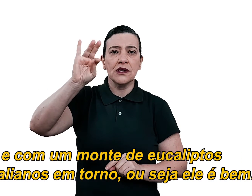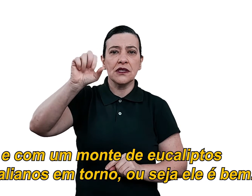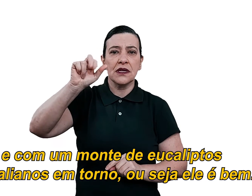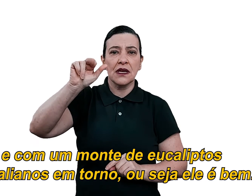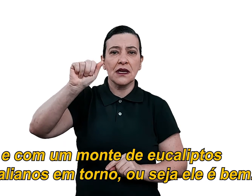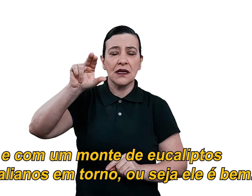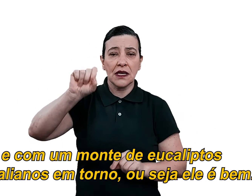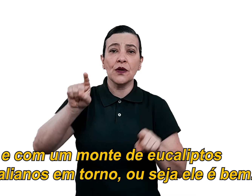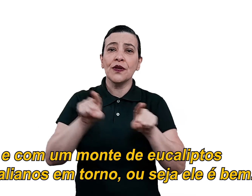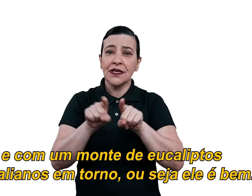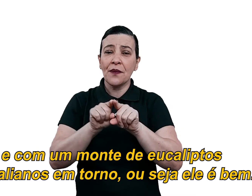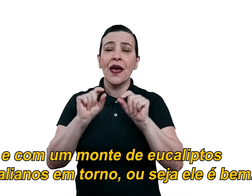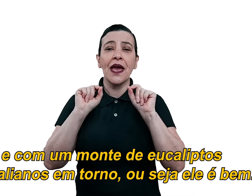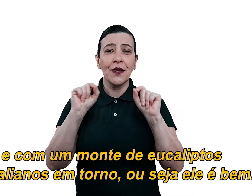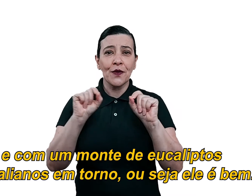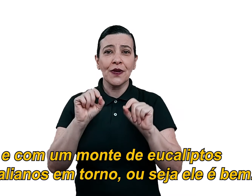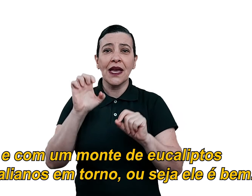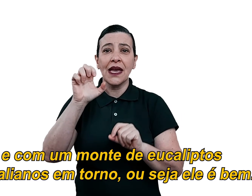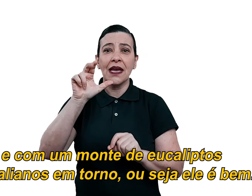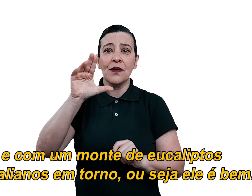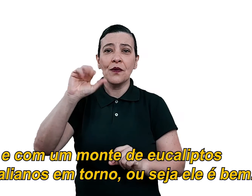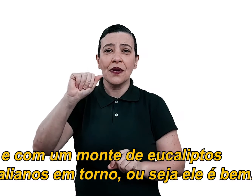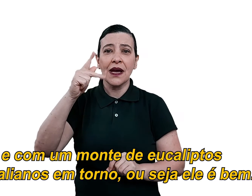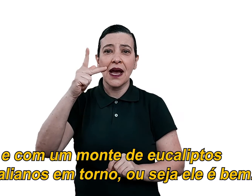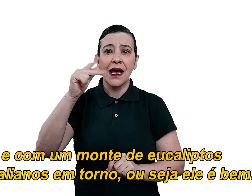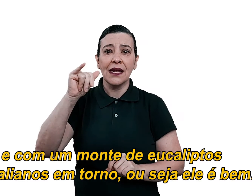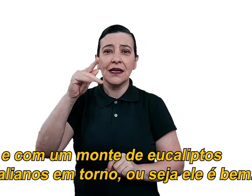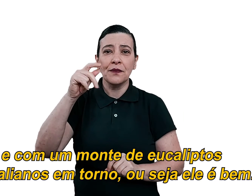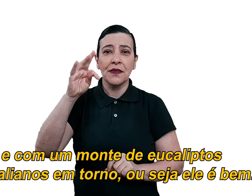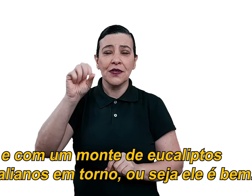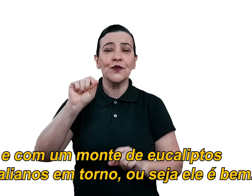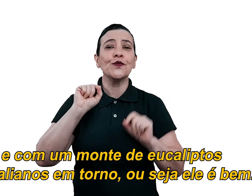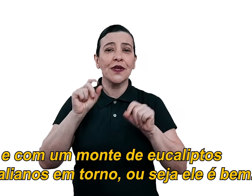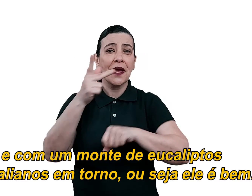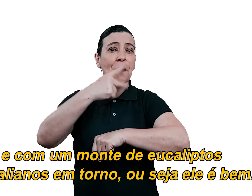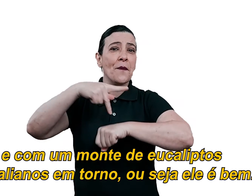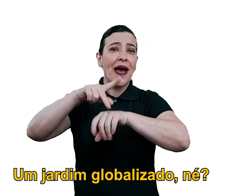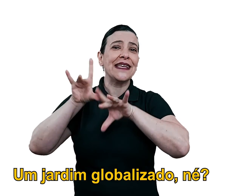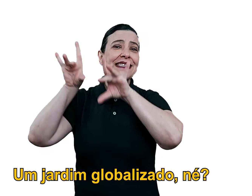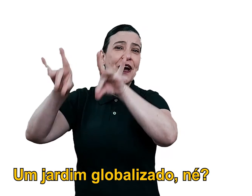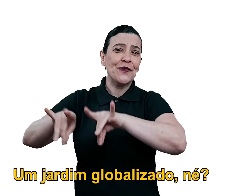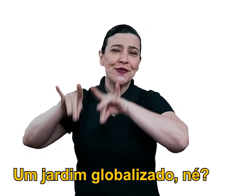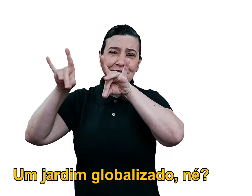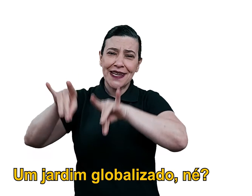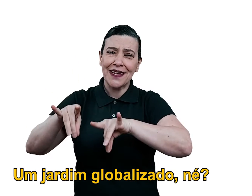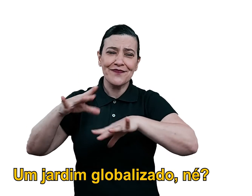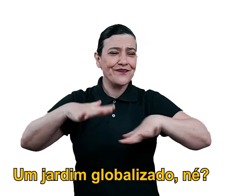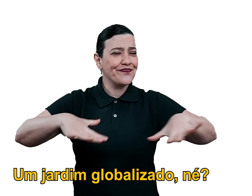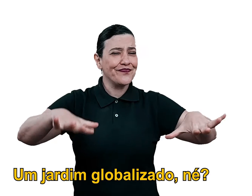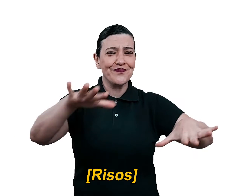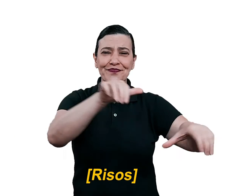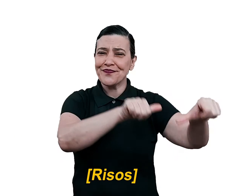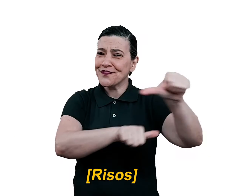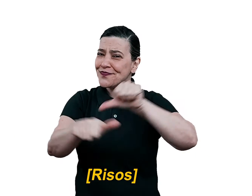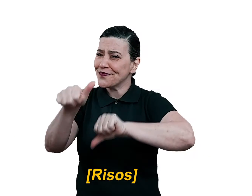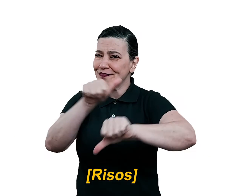com um monte de eucaliptos australianos em torno. Ou seja, ele é bem um jardim globalizado,